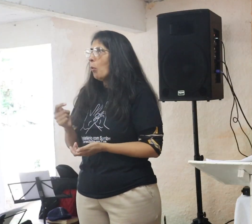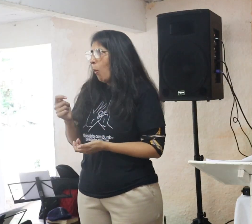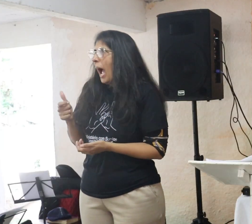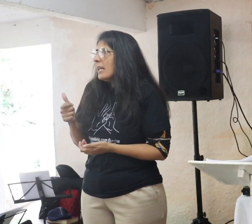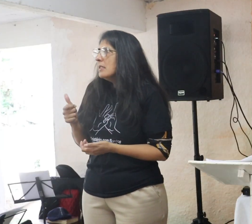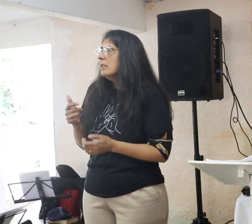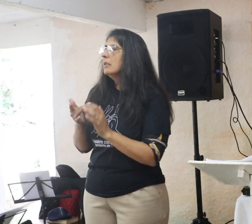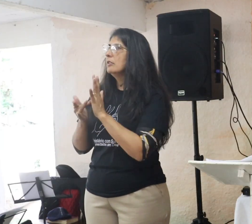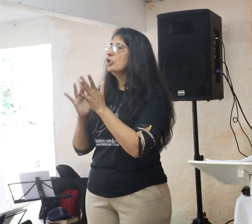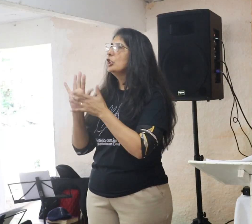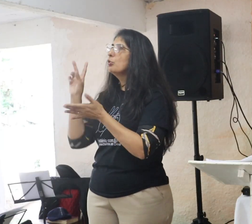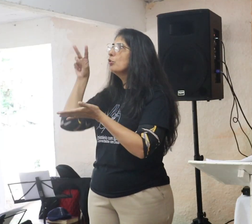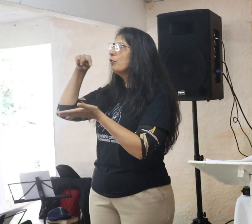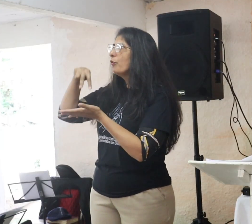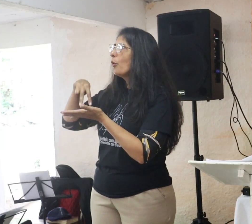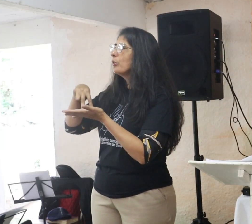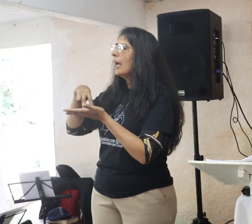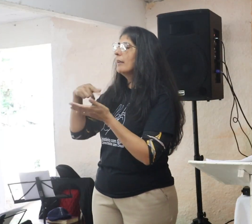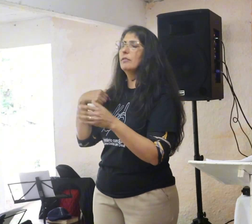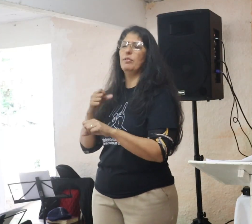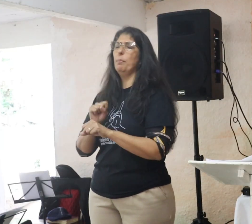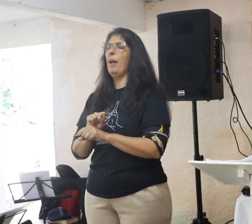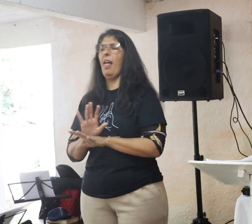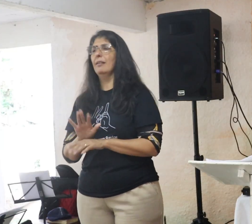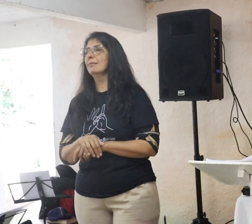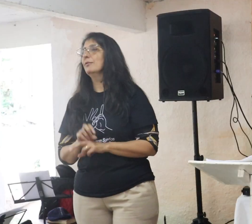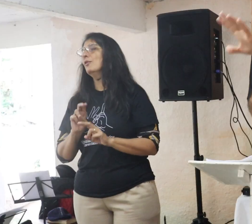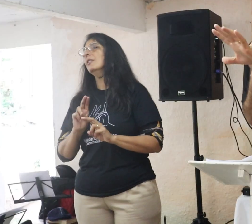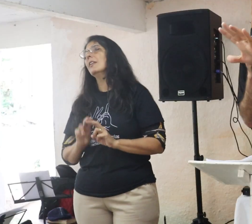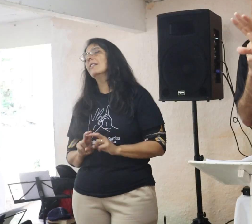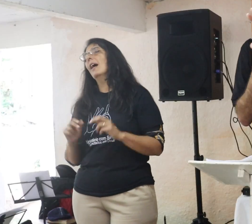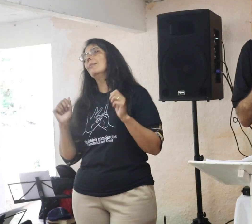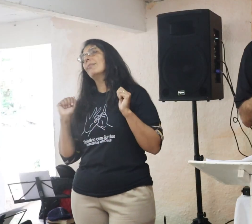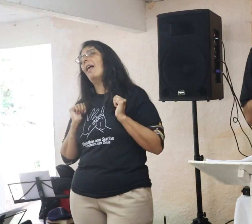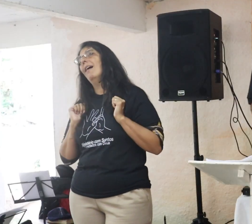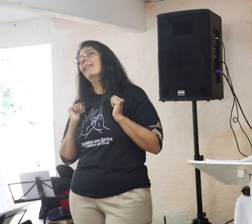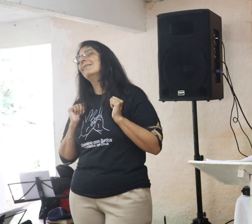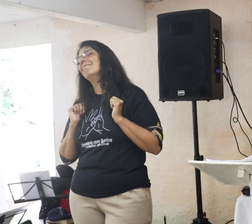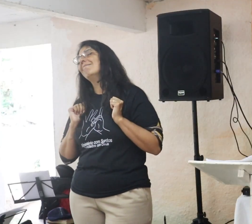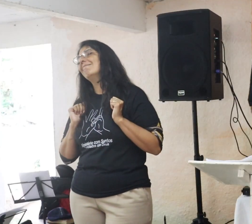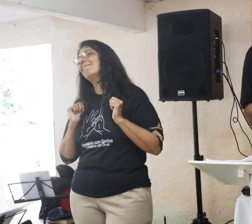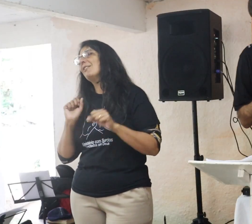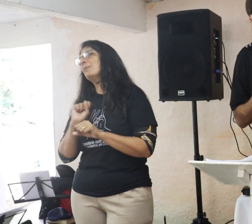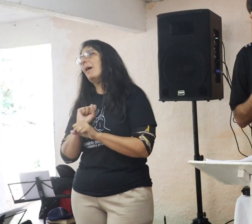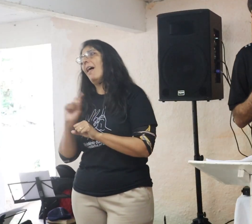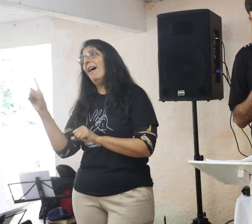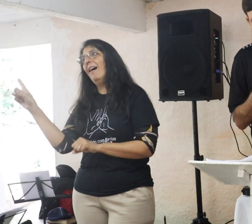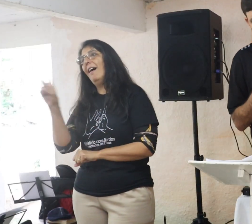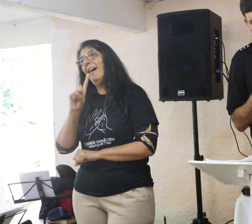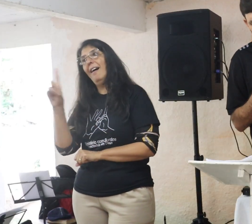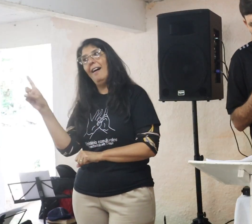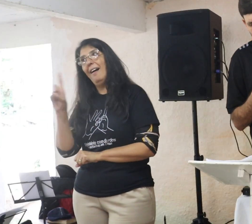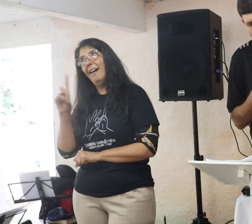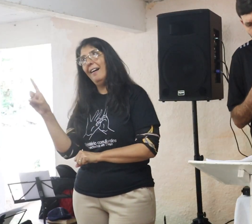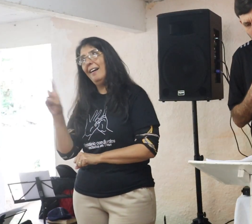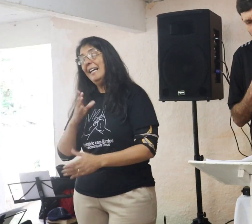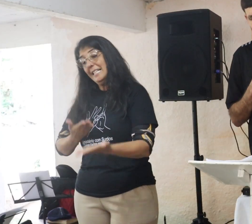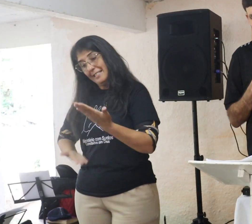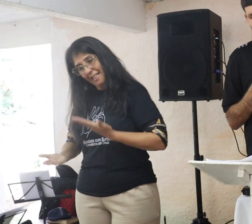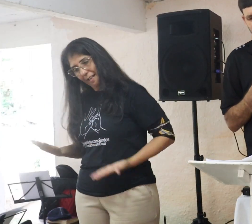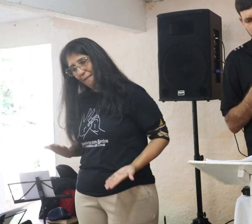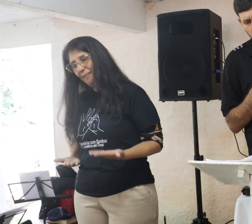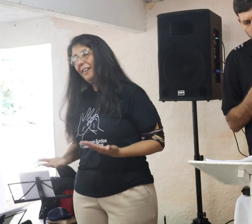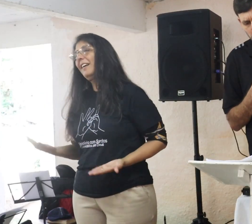Tessalonicenses. Não, precisamos estar ativos na condição que temos. Ativos, servindo ao